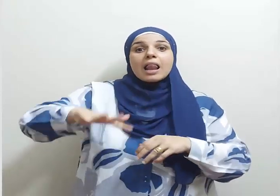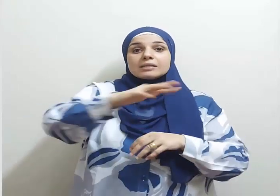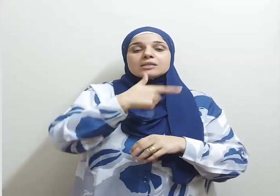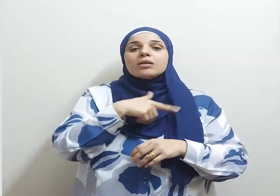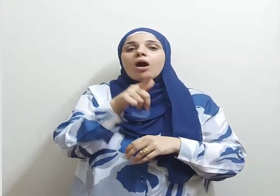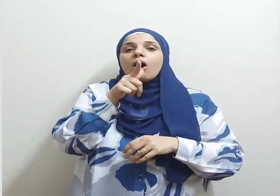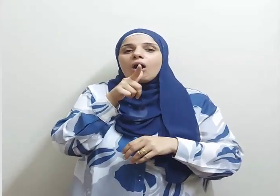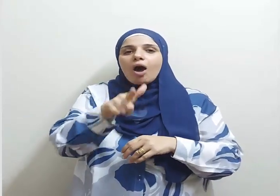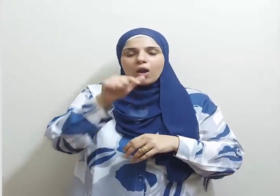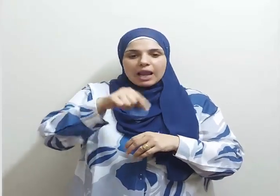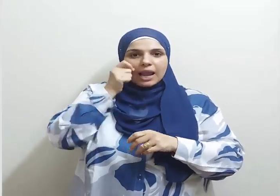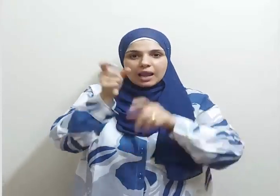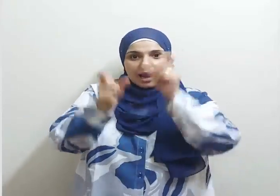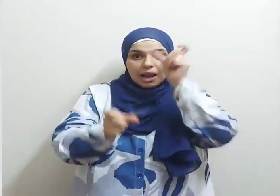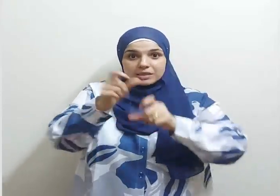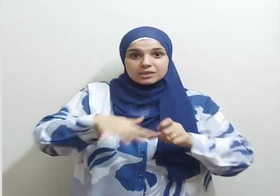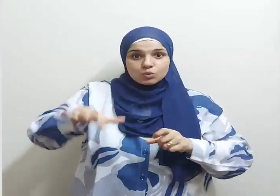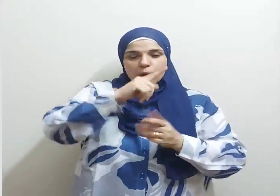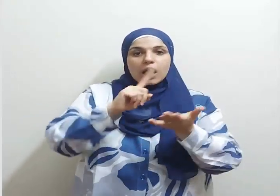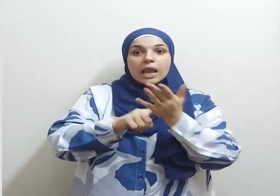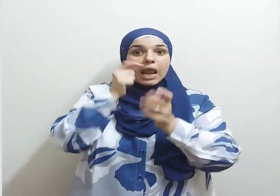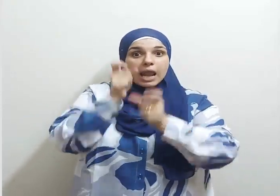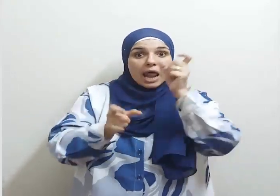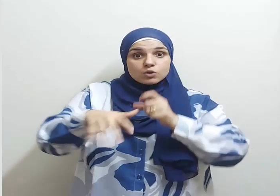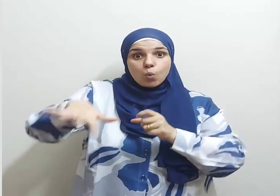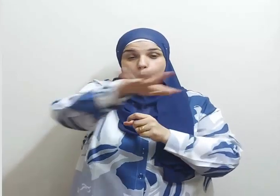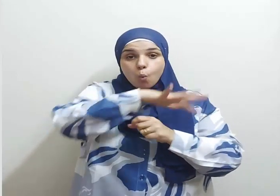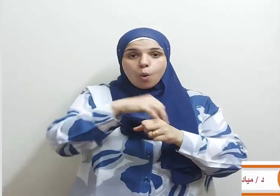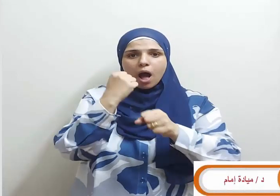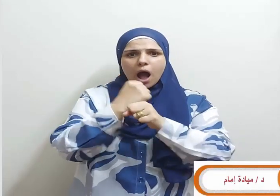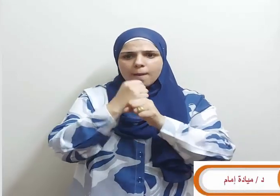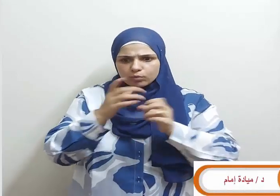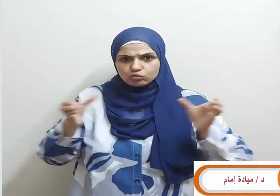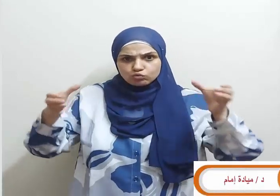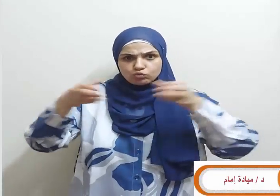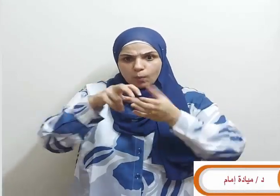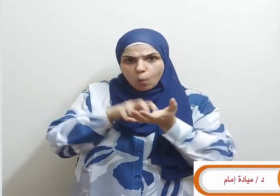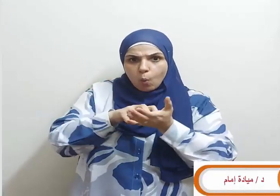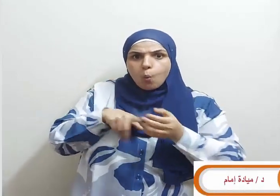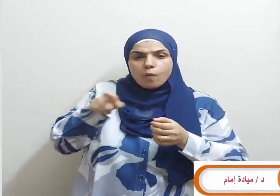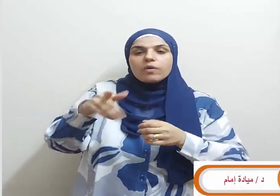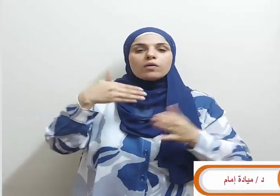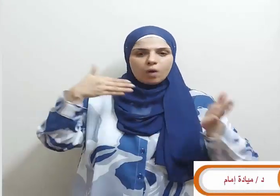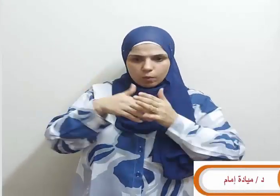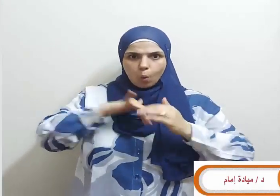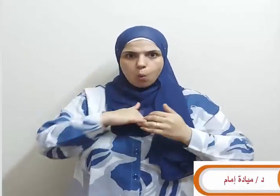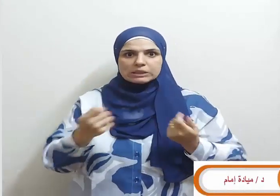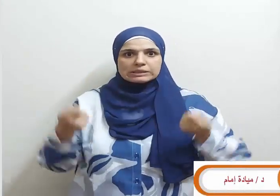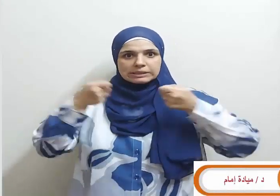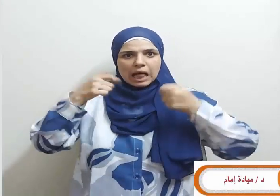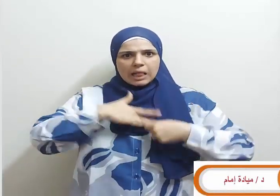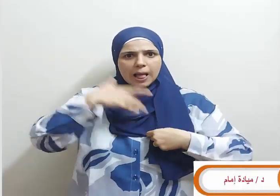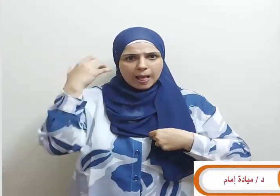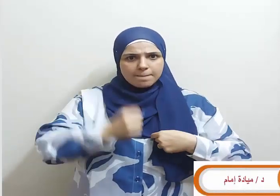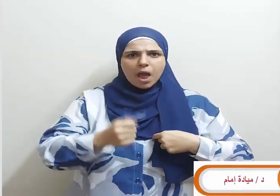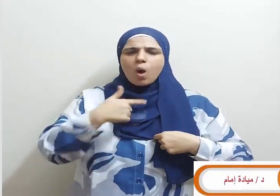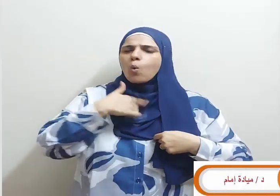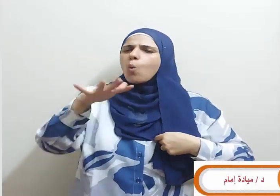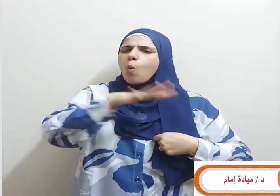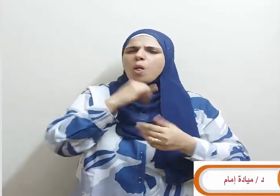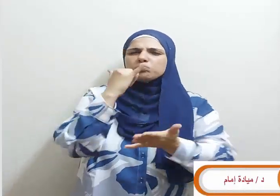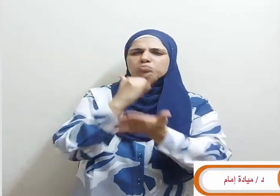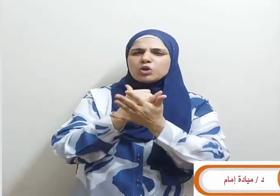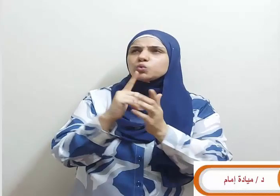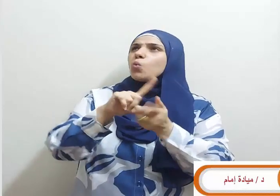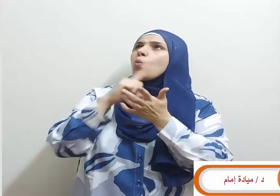لهم الناس ان الناس قد جمعوا لكم فاخشوهم فزادهم ايمانا وقالوا حسبنا